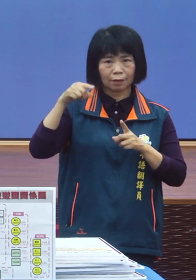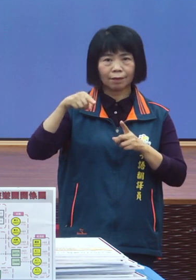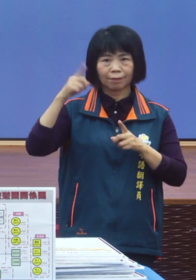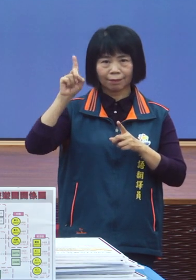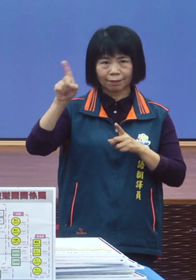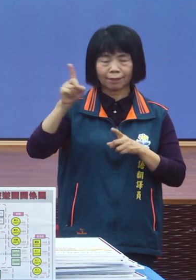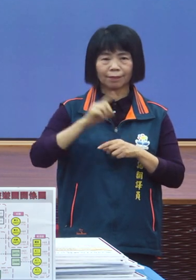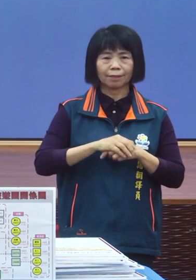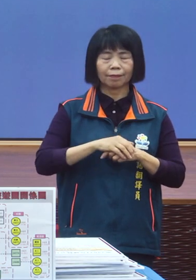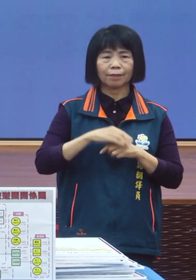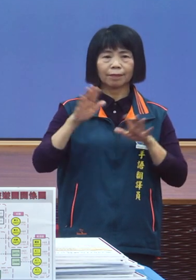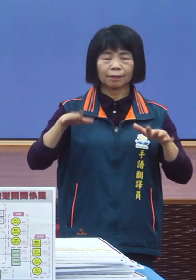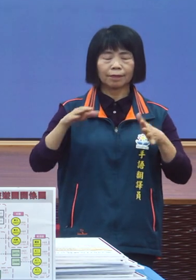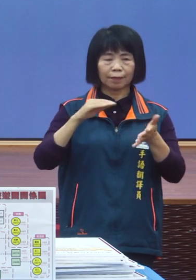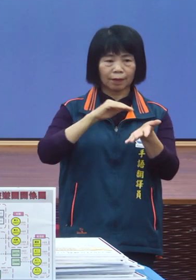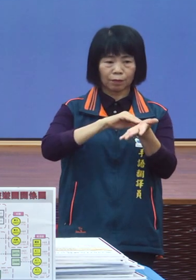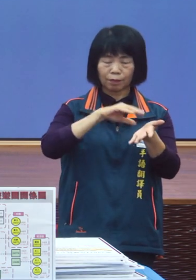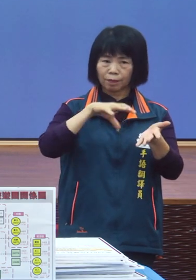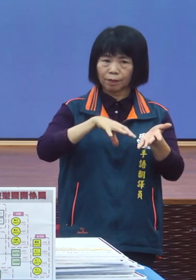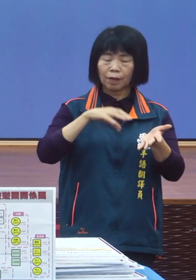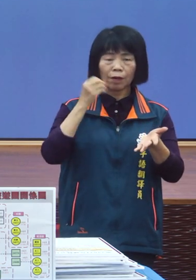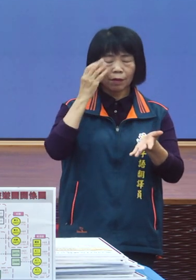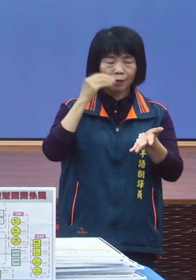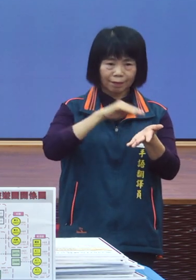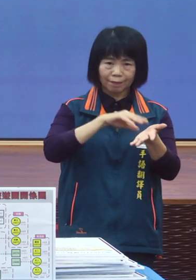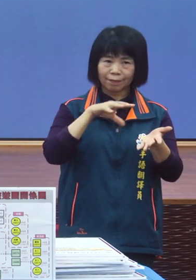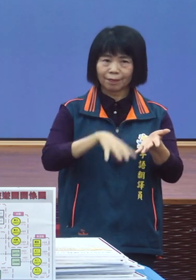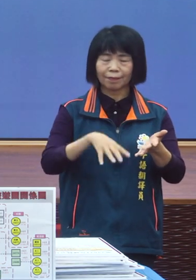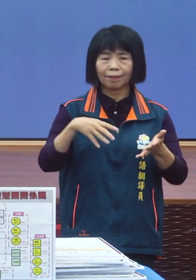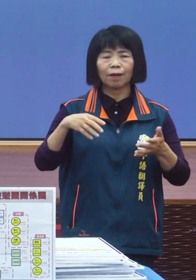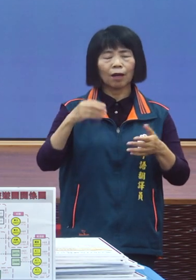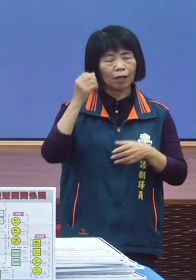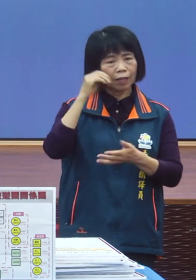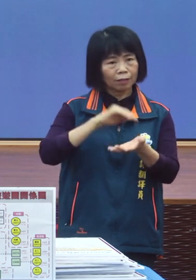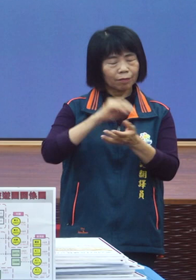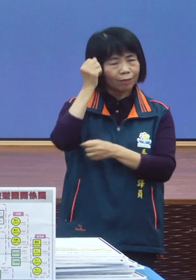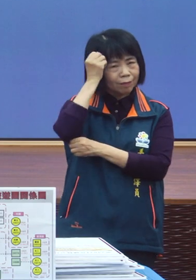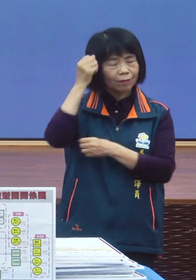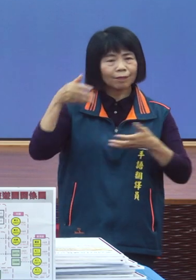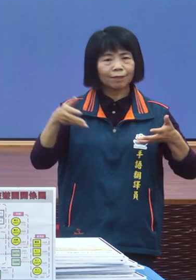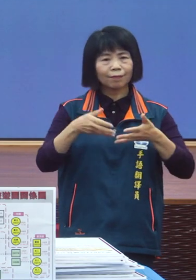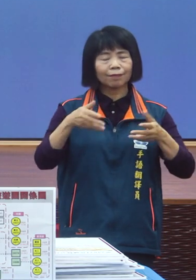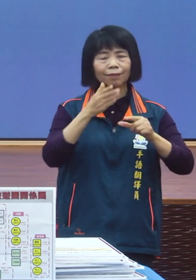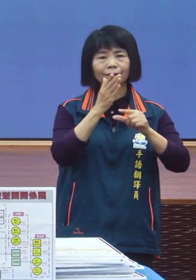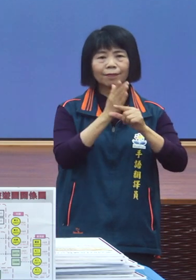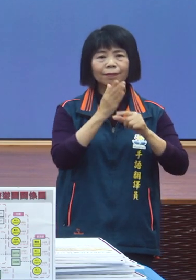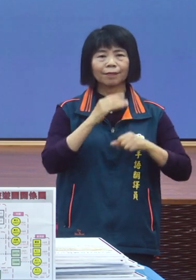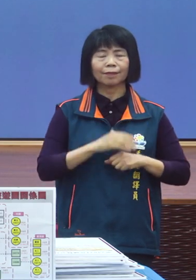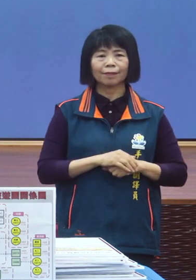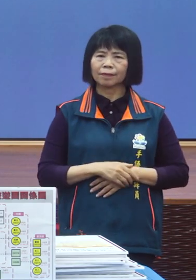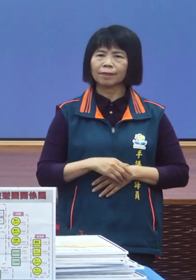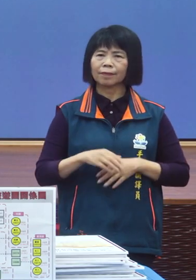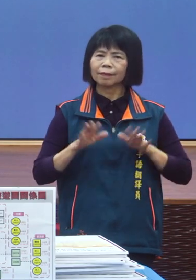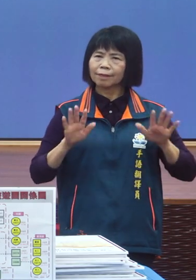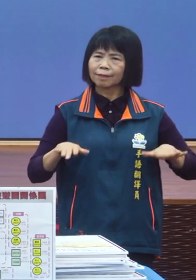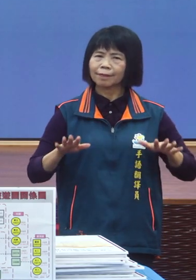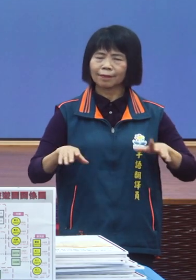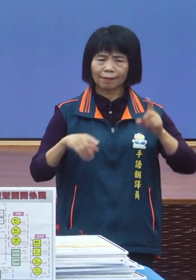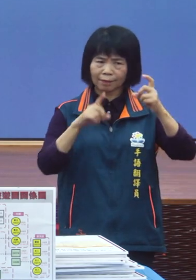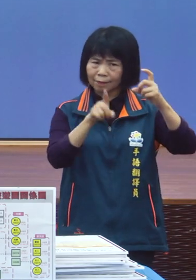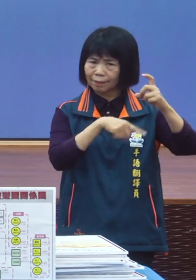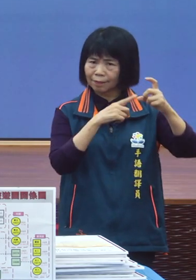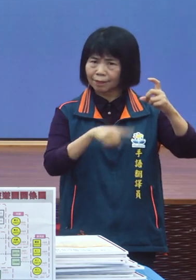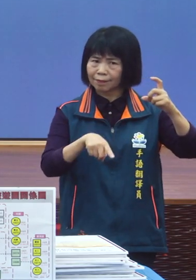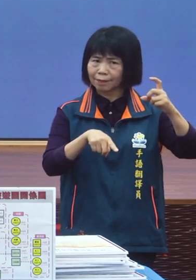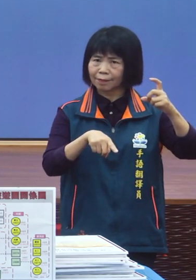莲不给花莲医院接受治疗哈。这是外县市的确诊个案，在我们的花莲的足迹，这